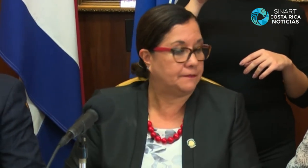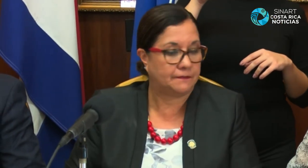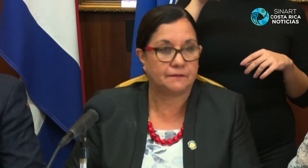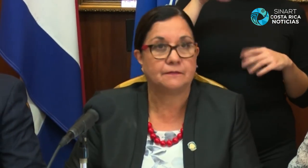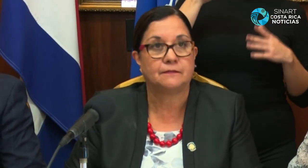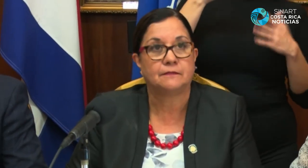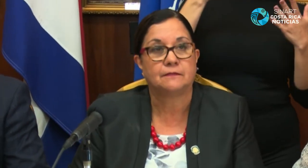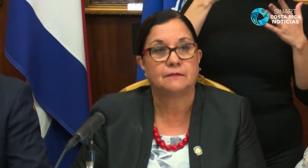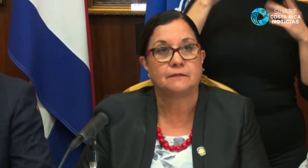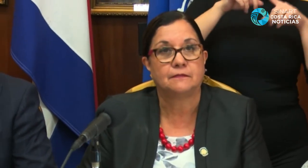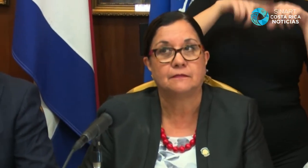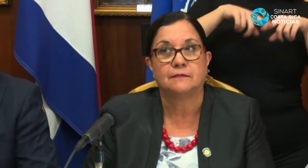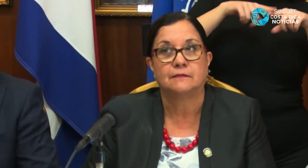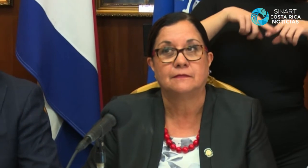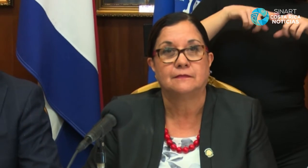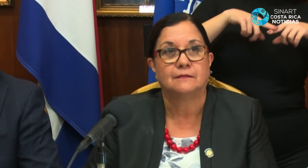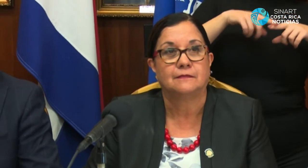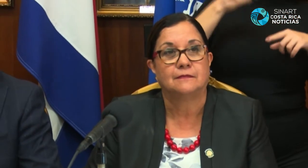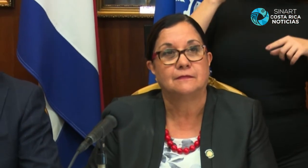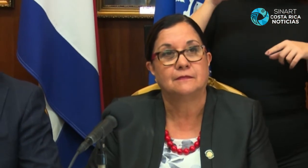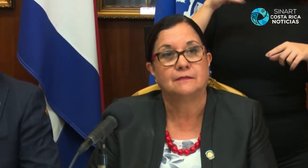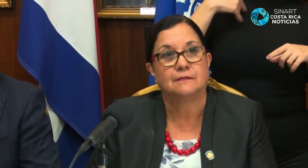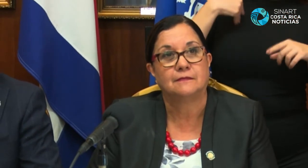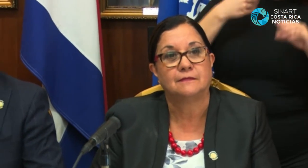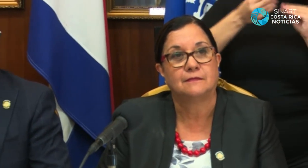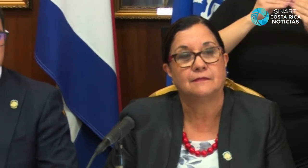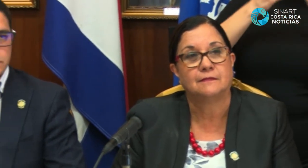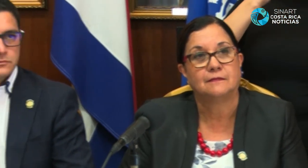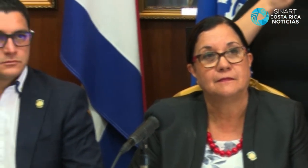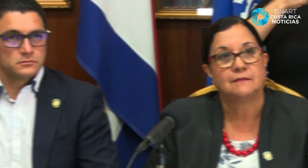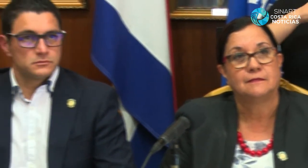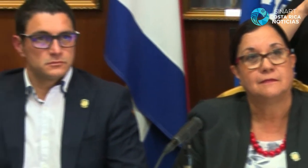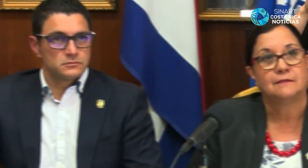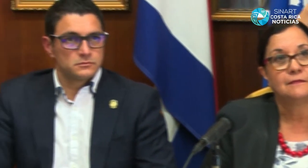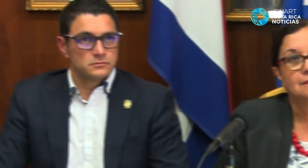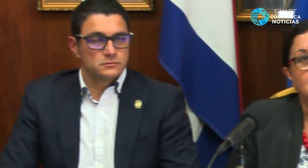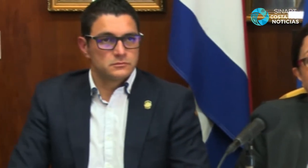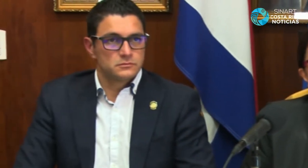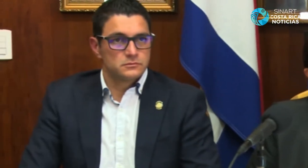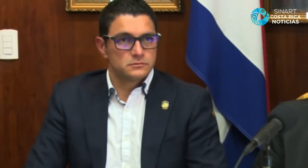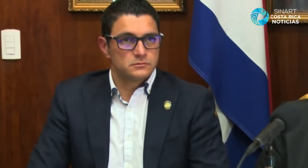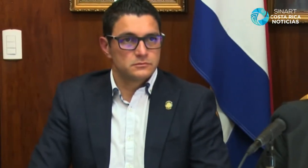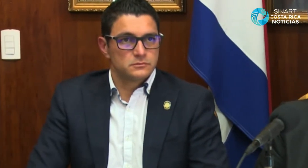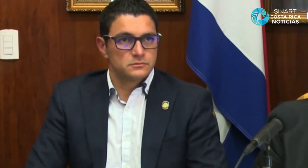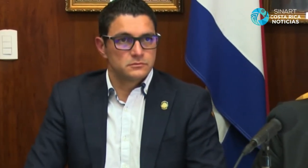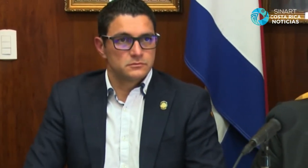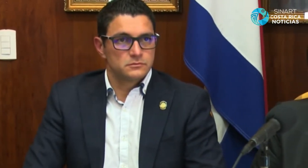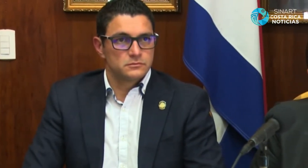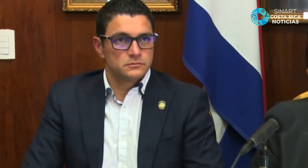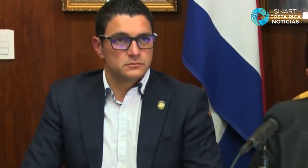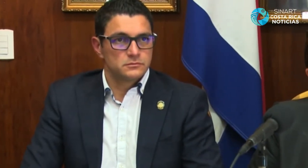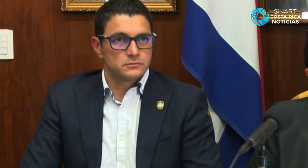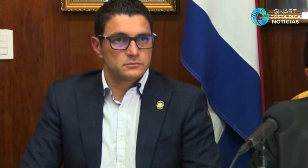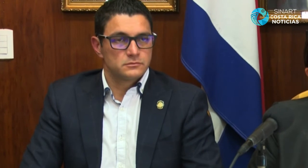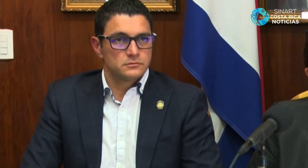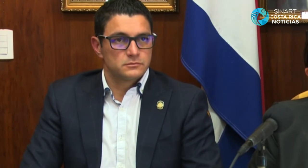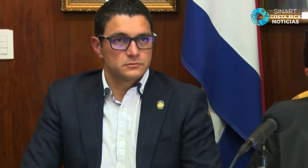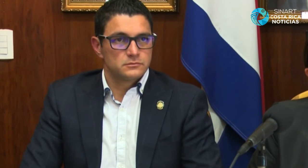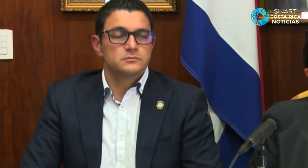¿De qué depende, digamos, o si ustedes tienen un número de casos que digan, ok, ahora sí categóricamente se cierran todos los